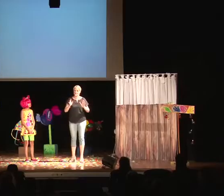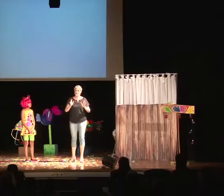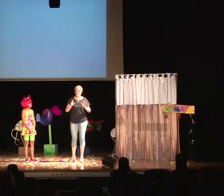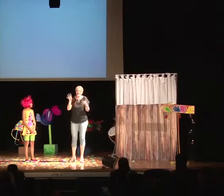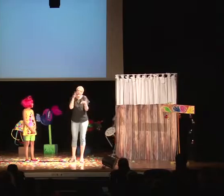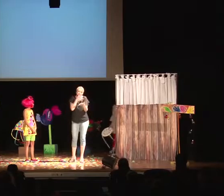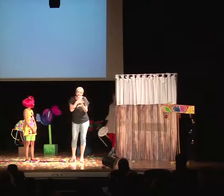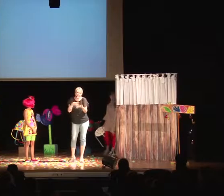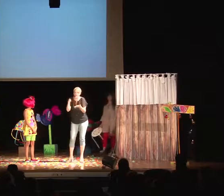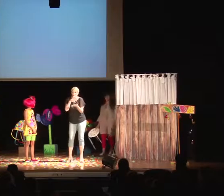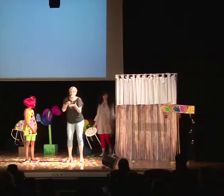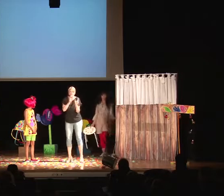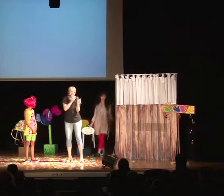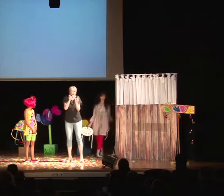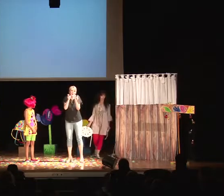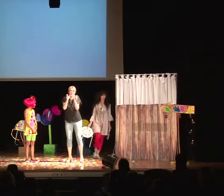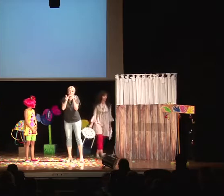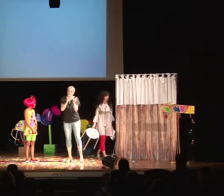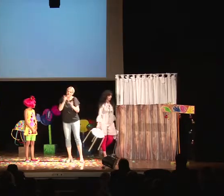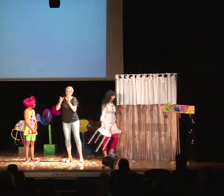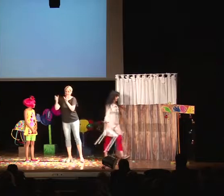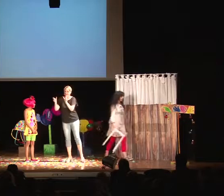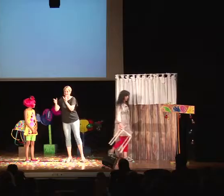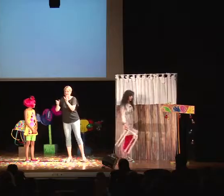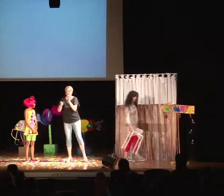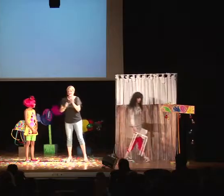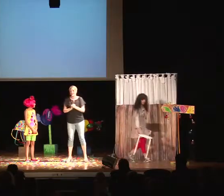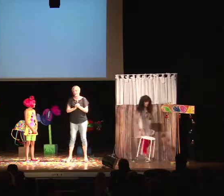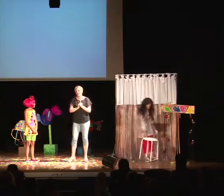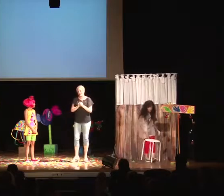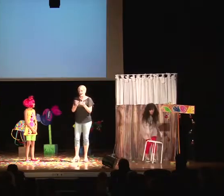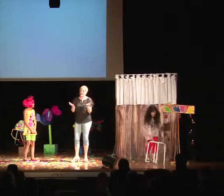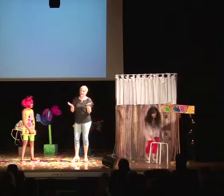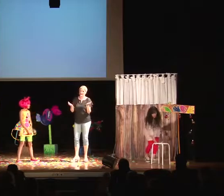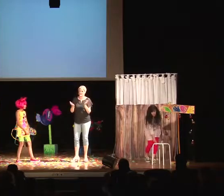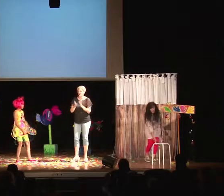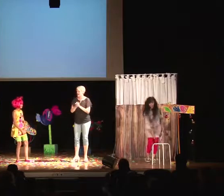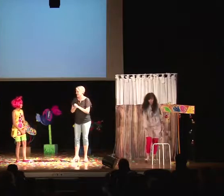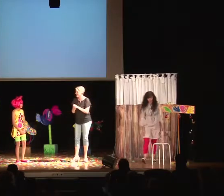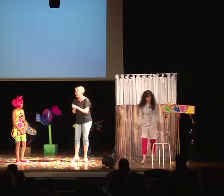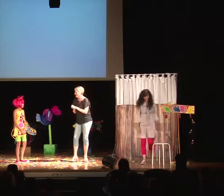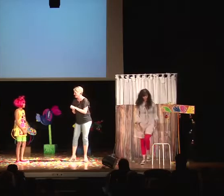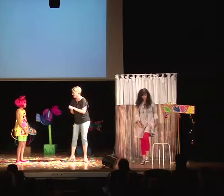des signes. Donc, je mets des mots sur mes phrases. Donc, voilà la différence avec la langue des signes.